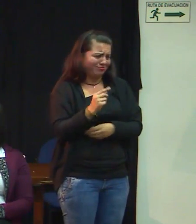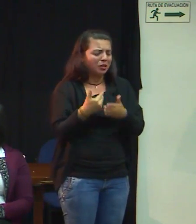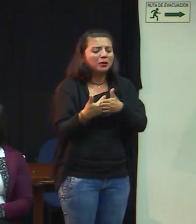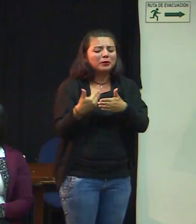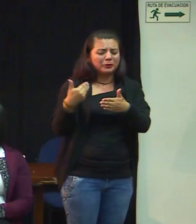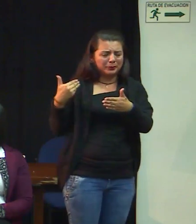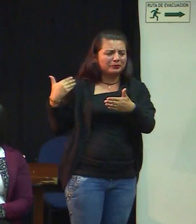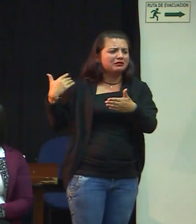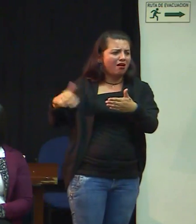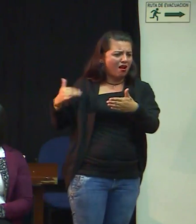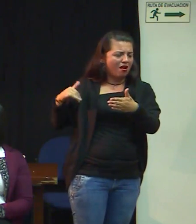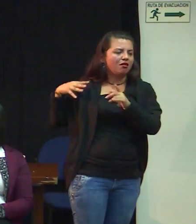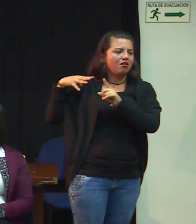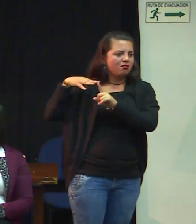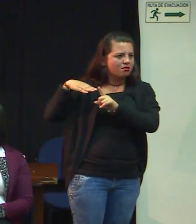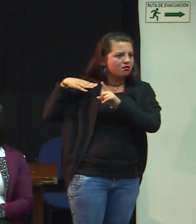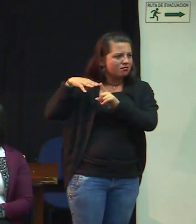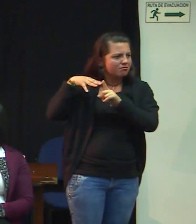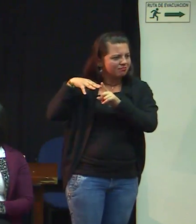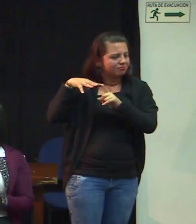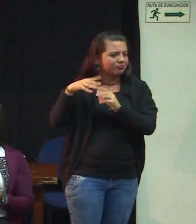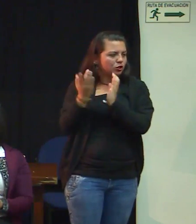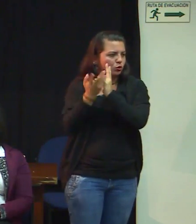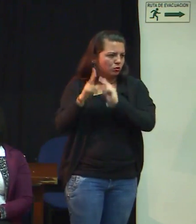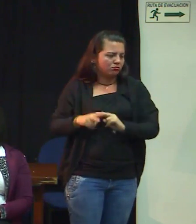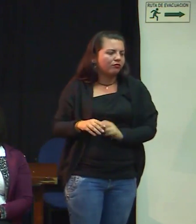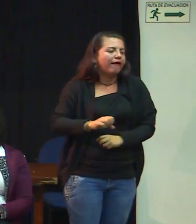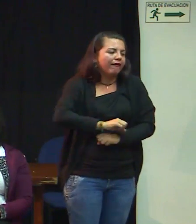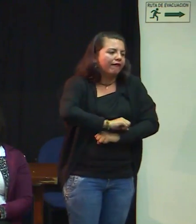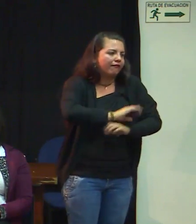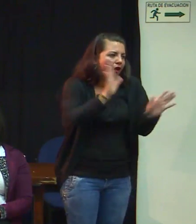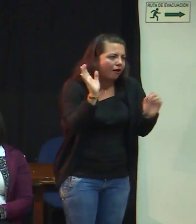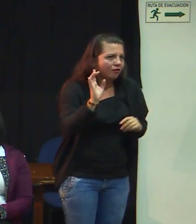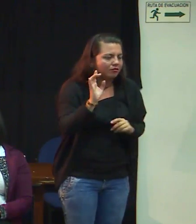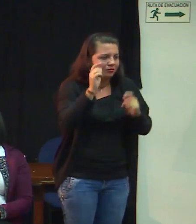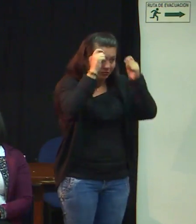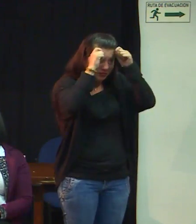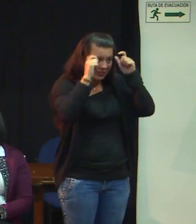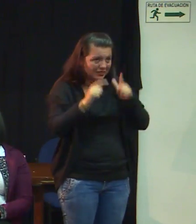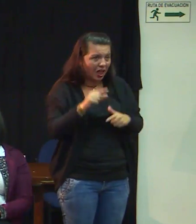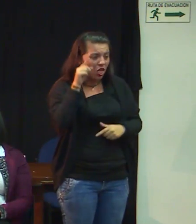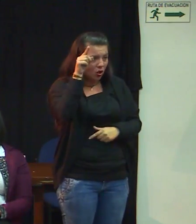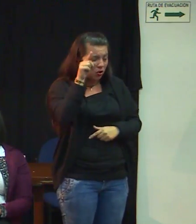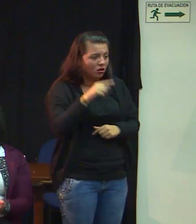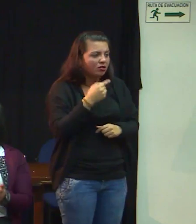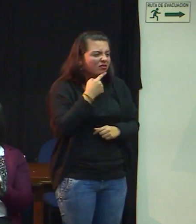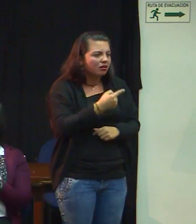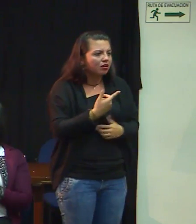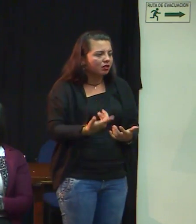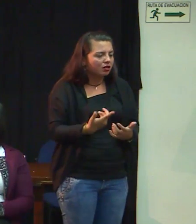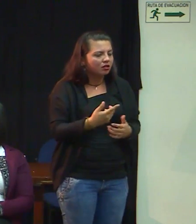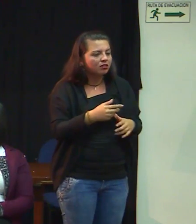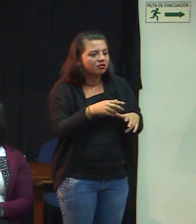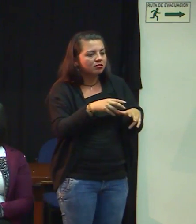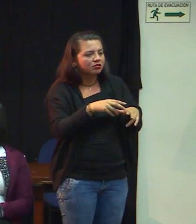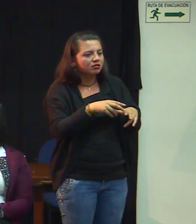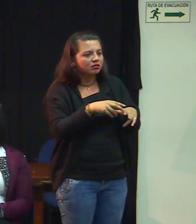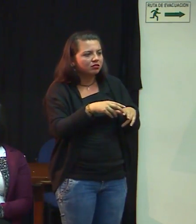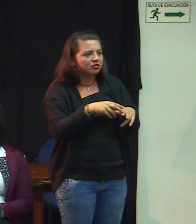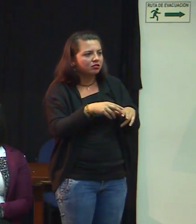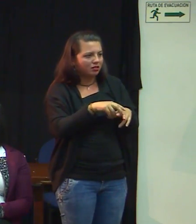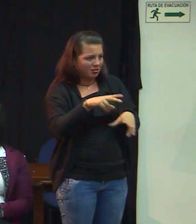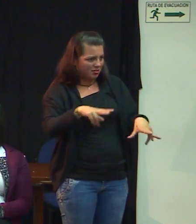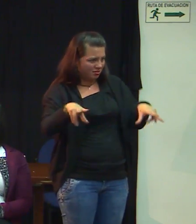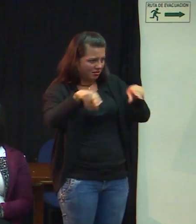estudiantil desde antes, mucho. Que claro, el Estado les dio un pretexto a la sociedad para salir y unificar